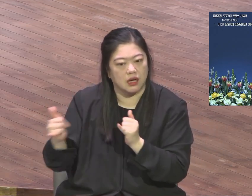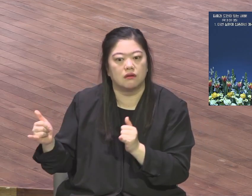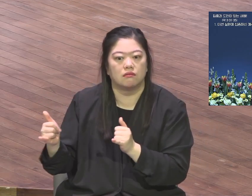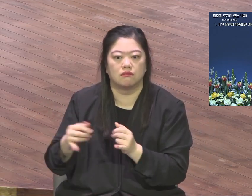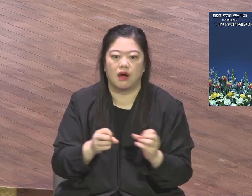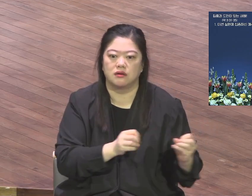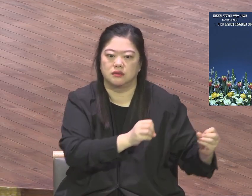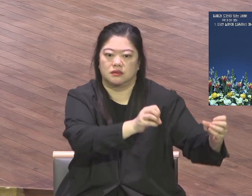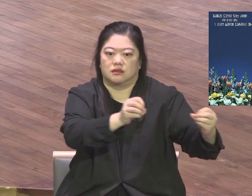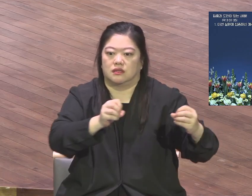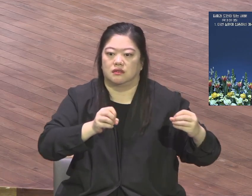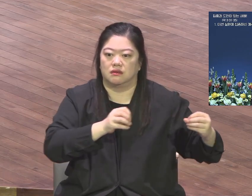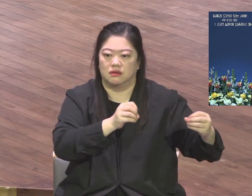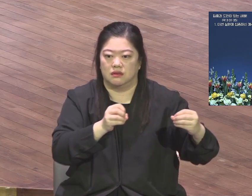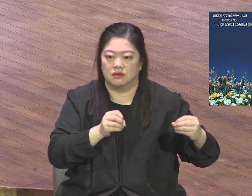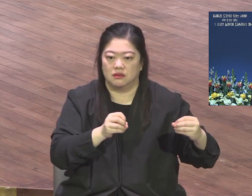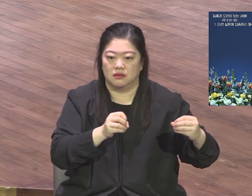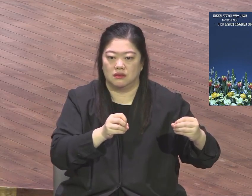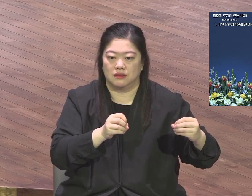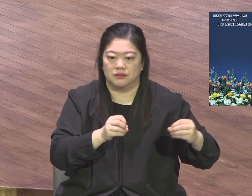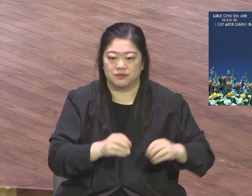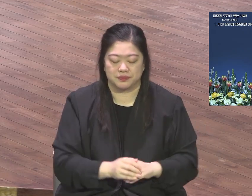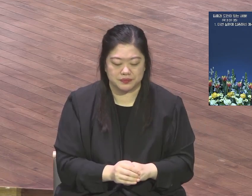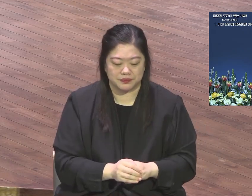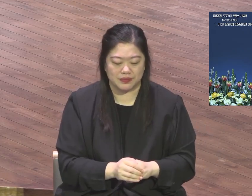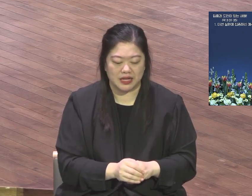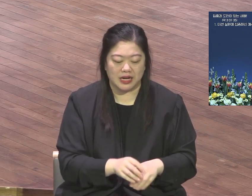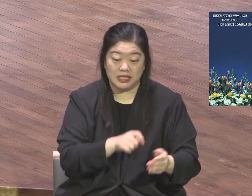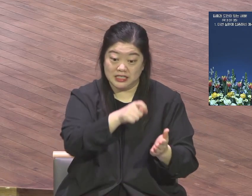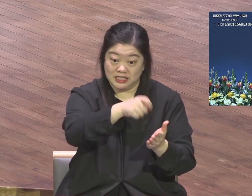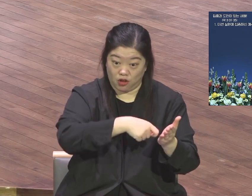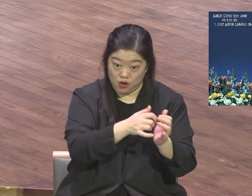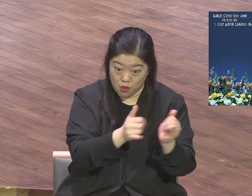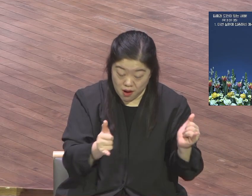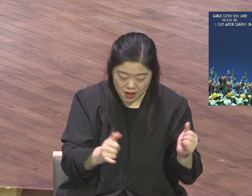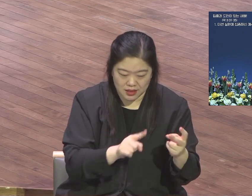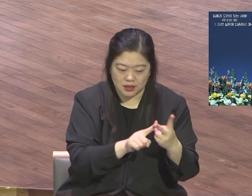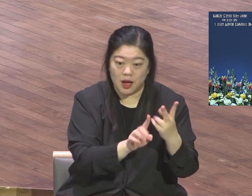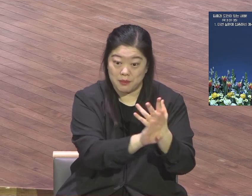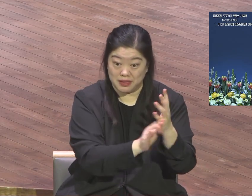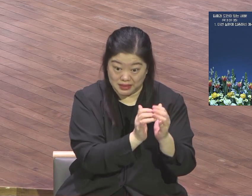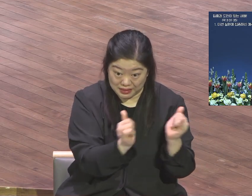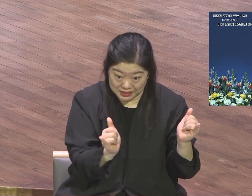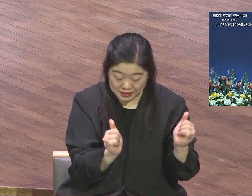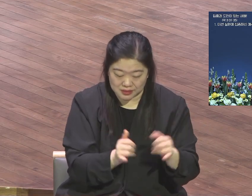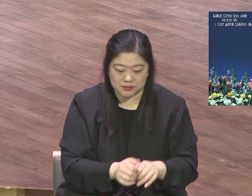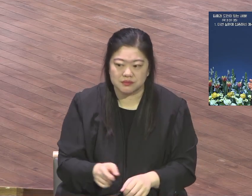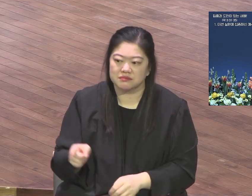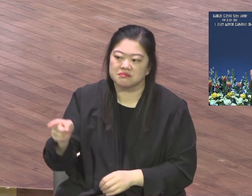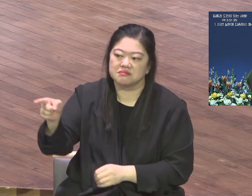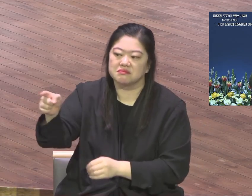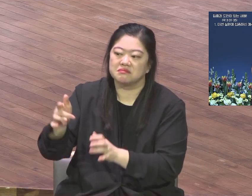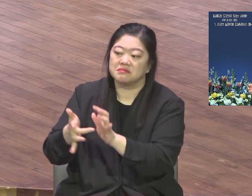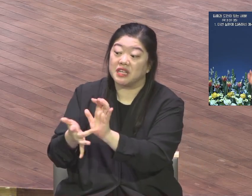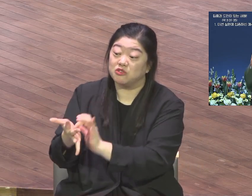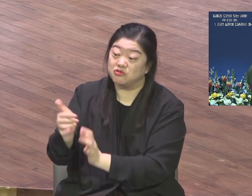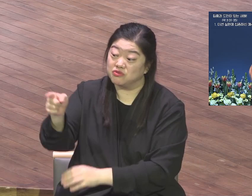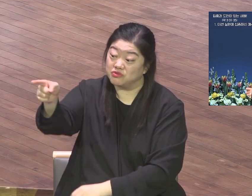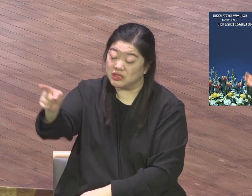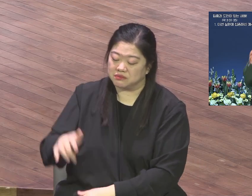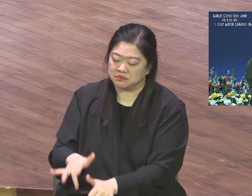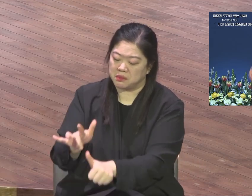예루살렘에서 예수님을 조사하러 내려온 서기관들이 예수님을 향해서 귀신의 왕 바알세불의